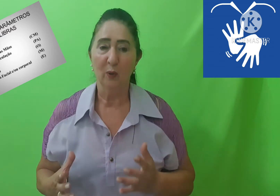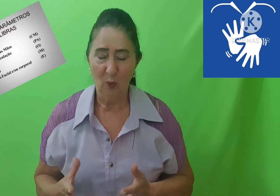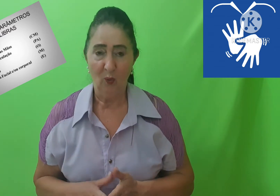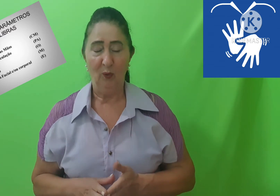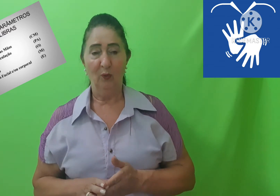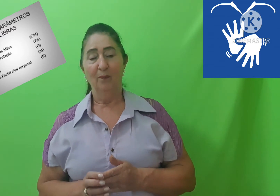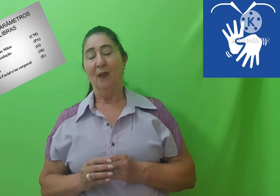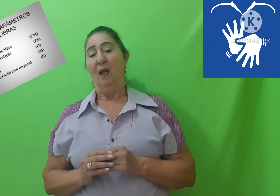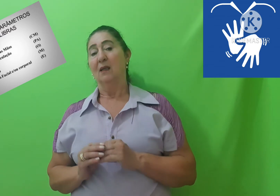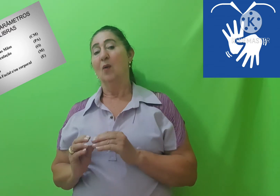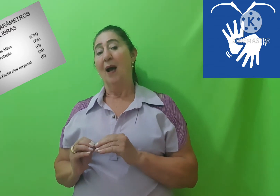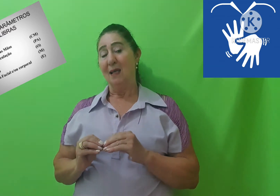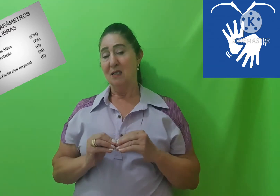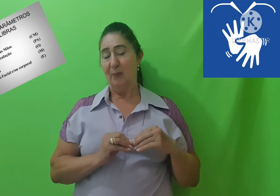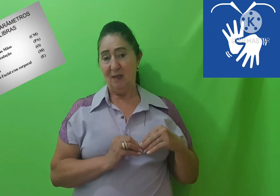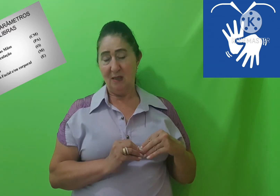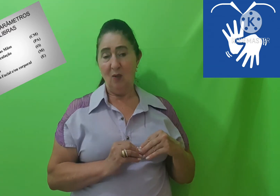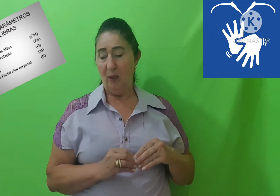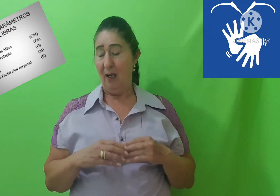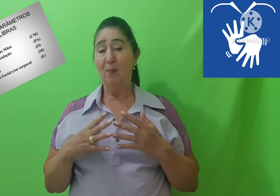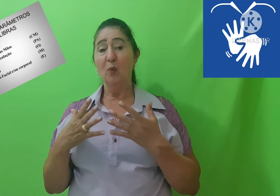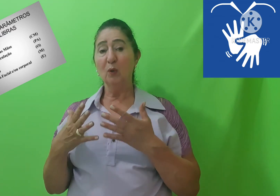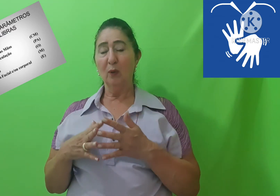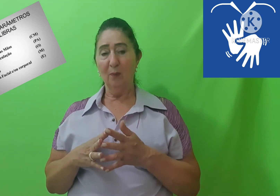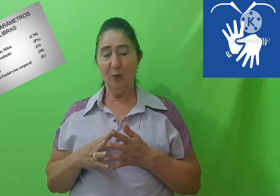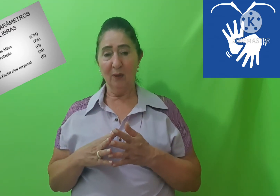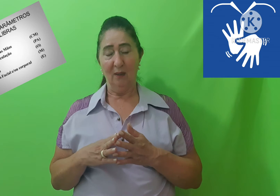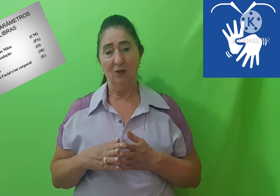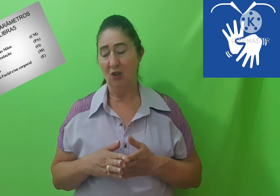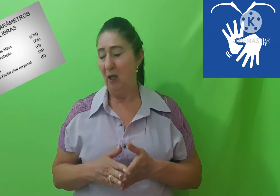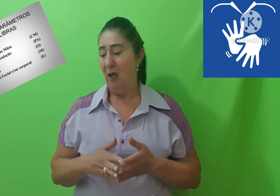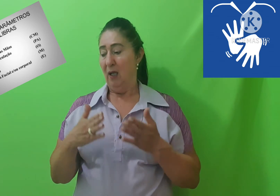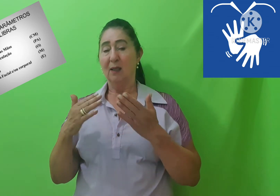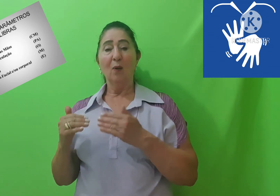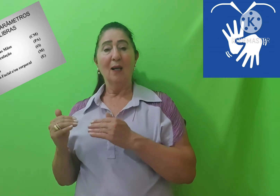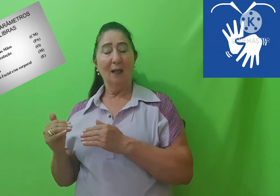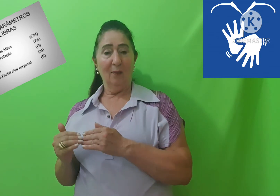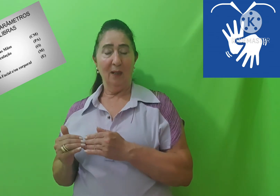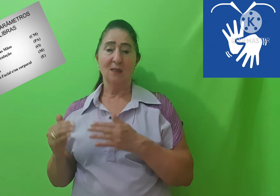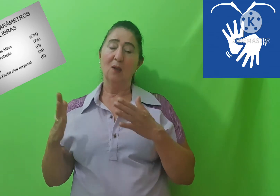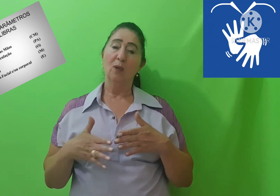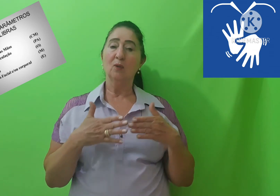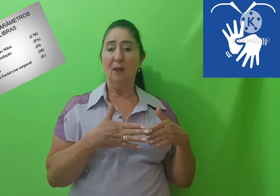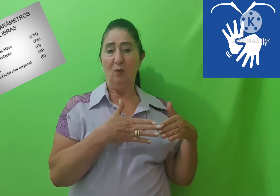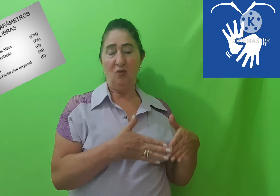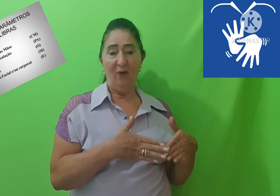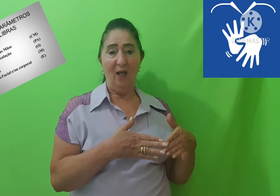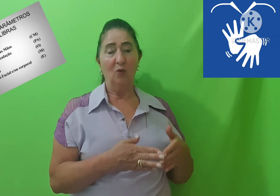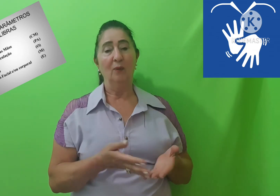muito gordo. Então, a expressão, ela é muito importante. Então, a Libras, enquanto língua de fato, ela